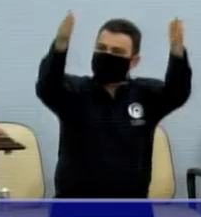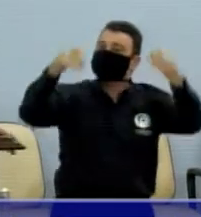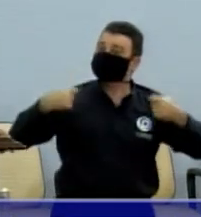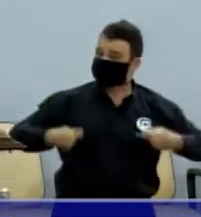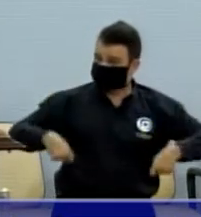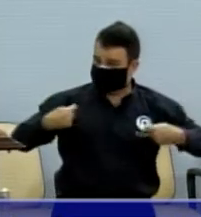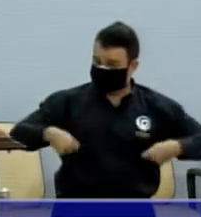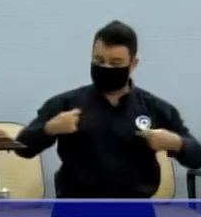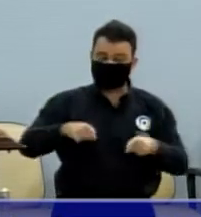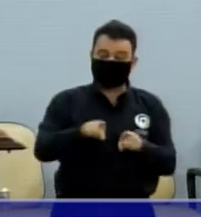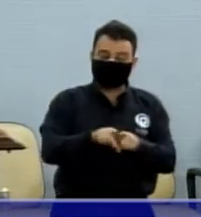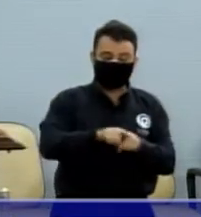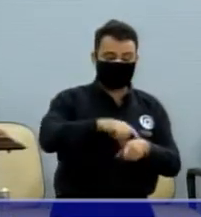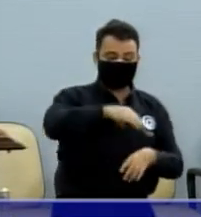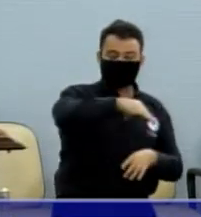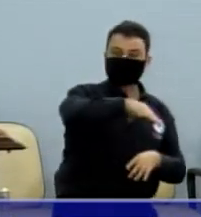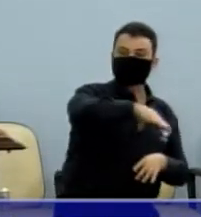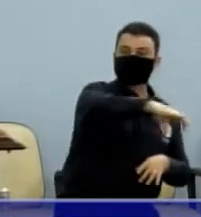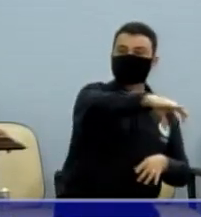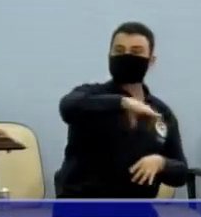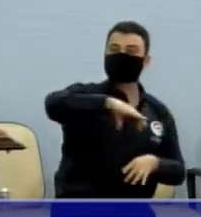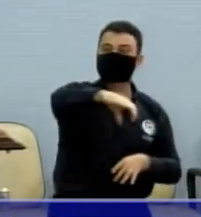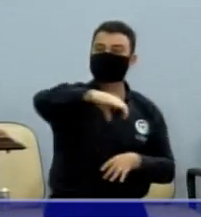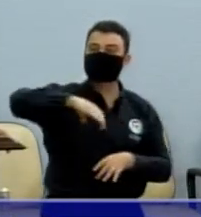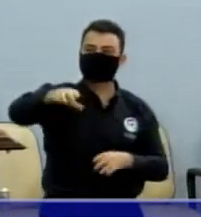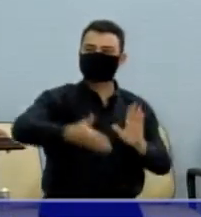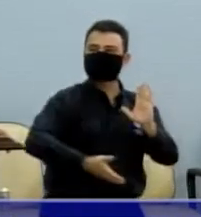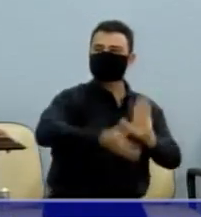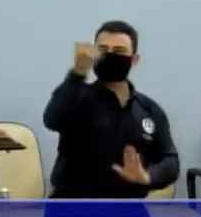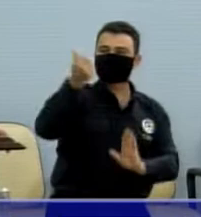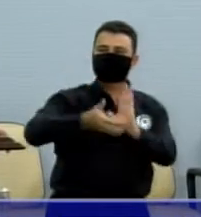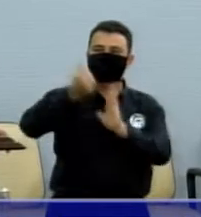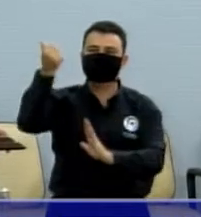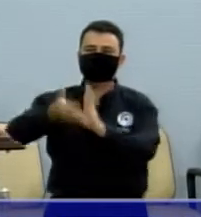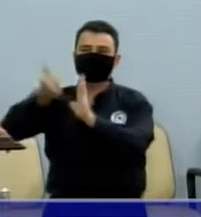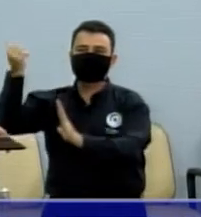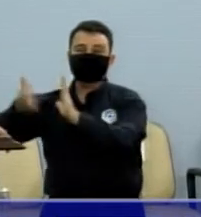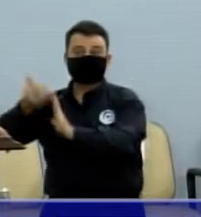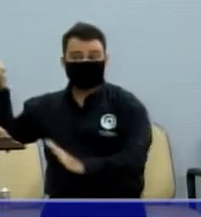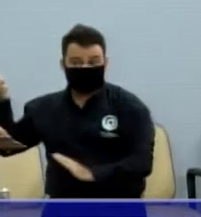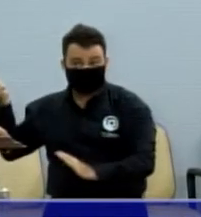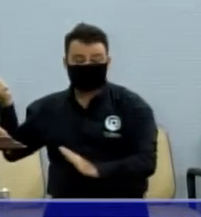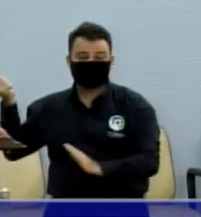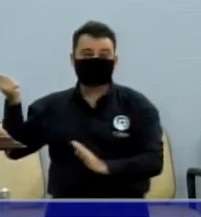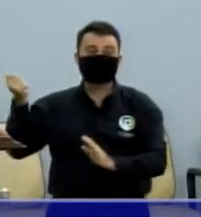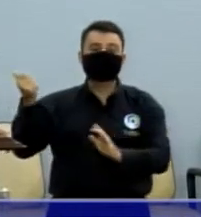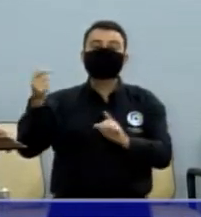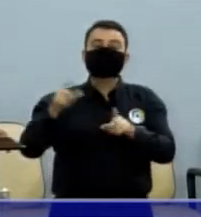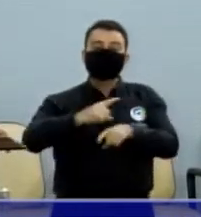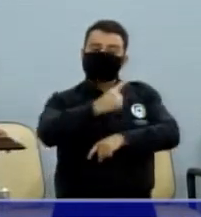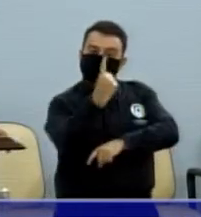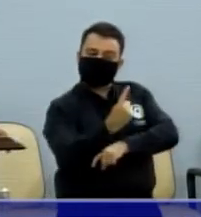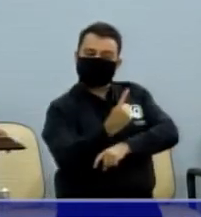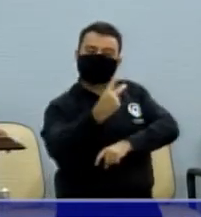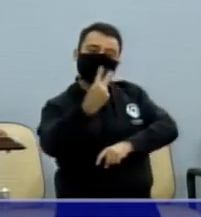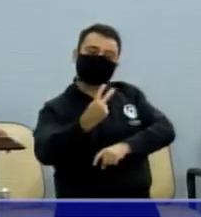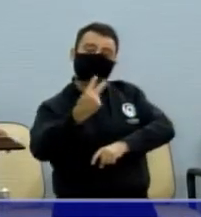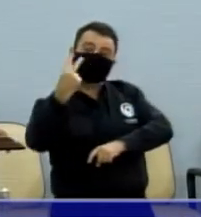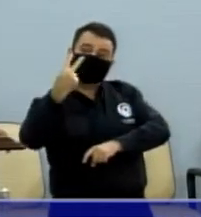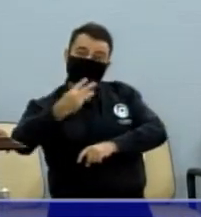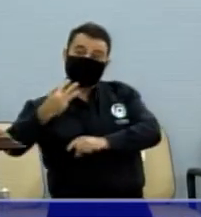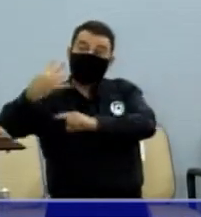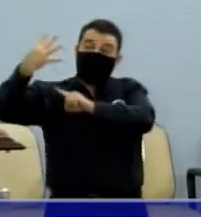serão removidas, todo o pavimento vai ser removido. E a quarta faixa vai ser fresada, mas todas elas